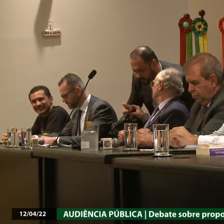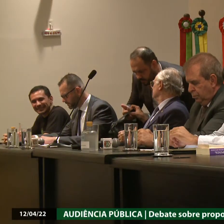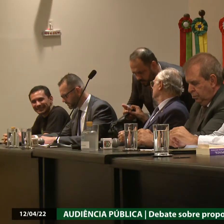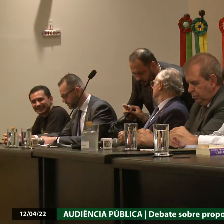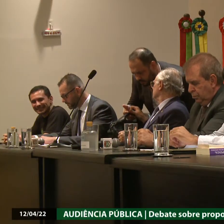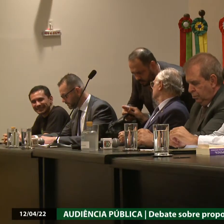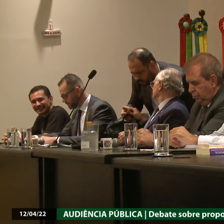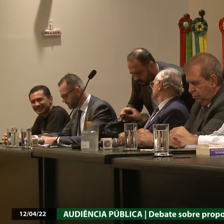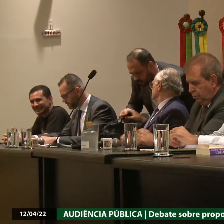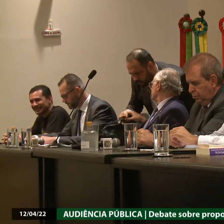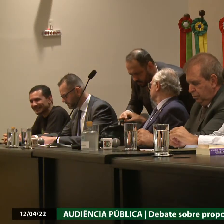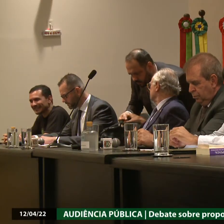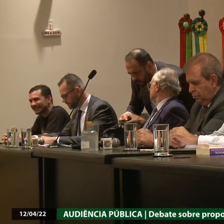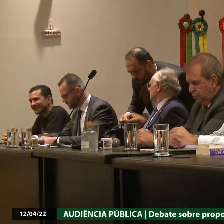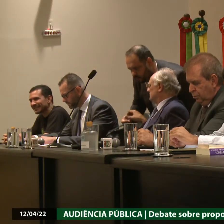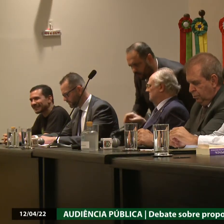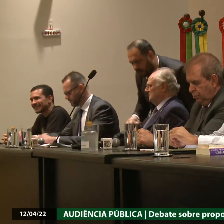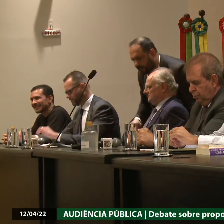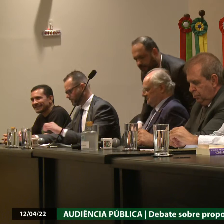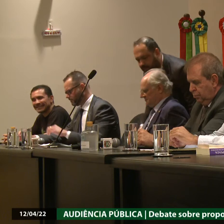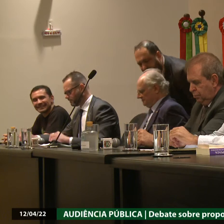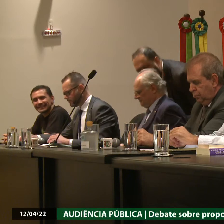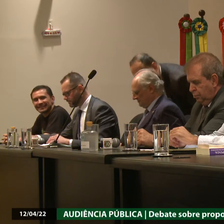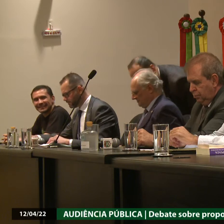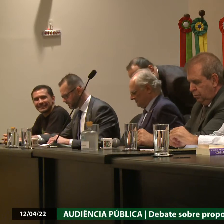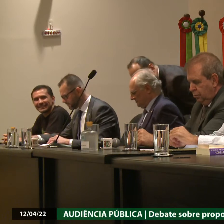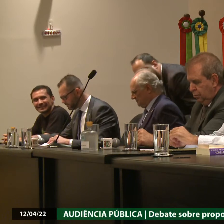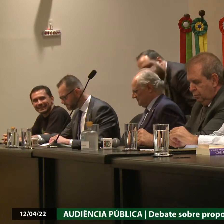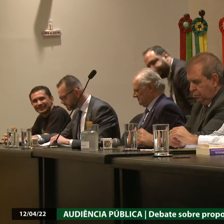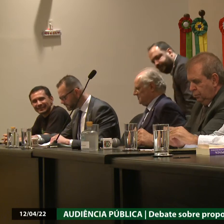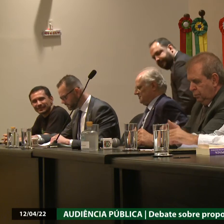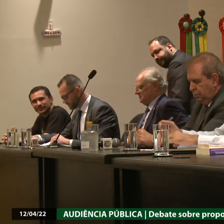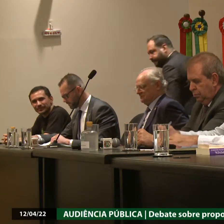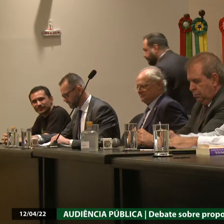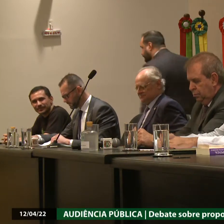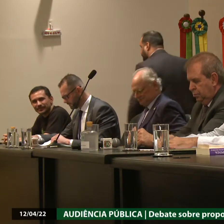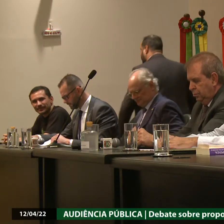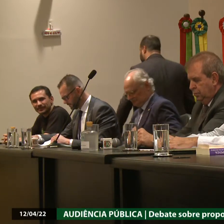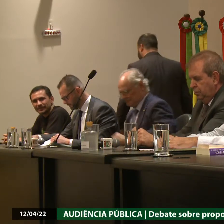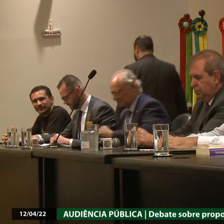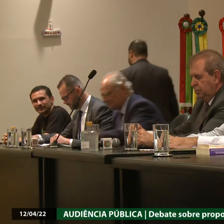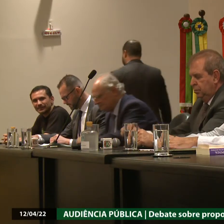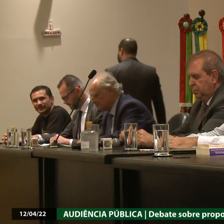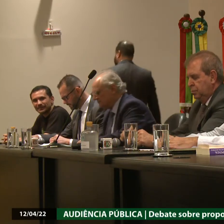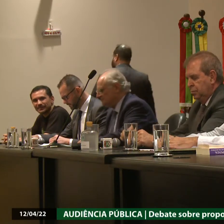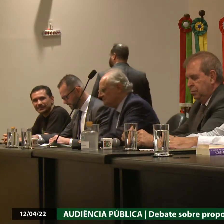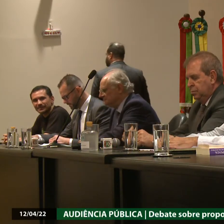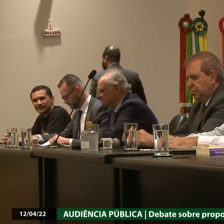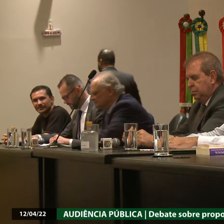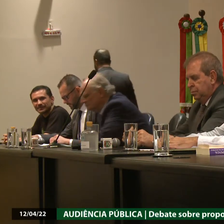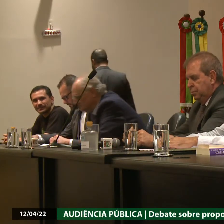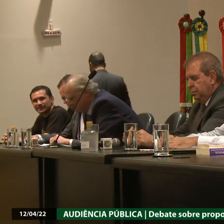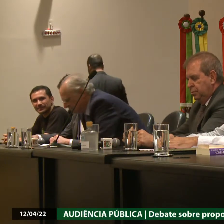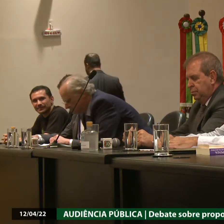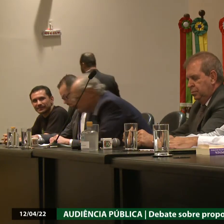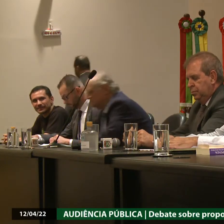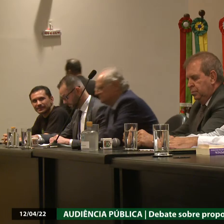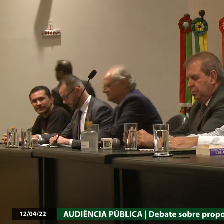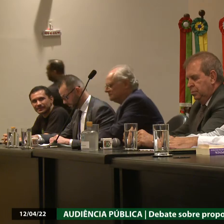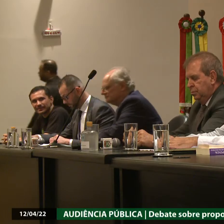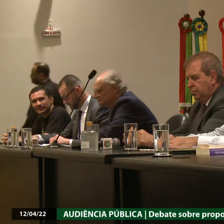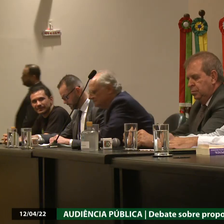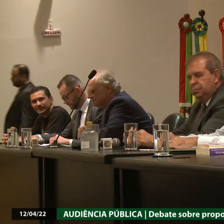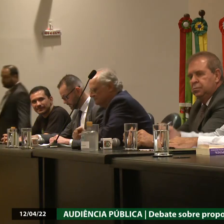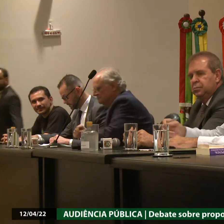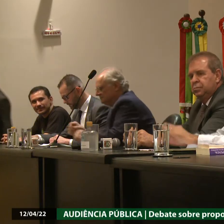causa armamentista aqui no Estado de Santa Catarina Júlia Zanatta seja muitíssimo bem-vinda a Júlia eu não vou ficar